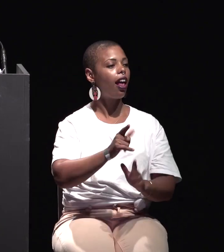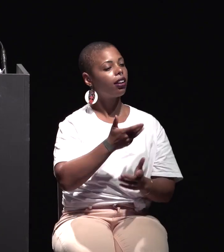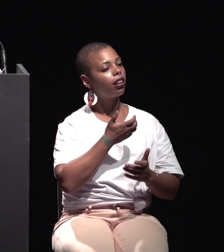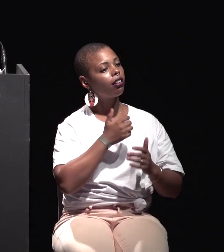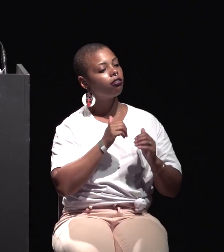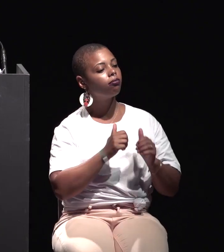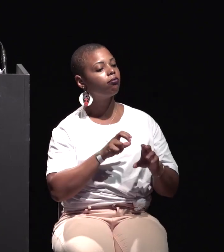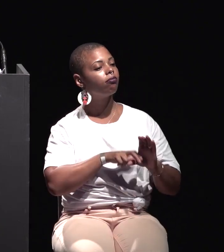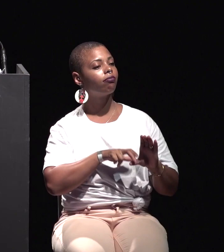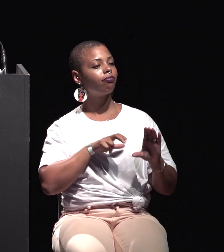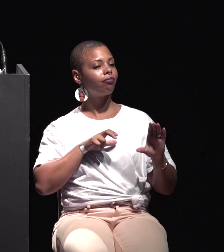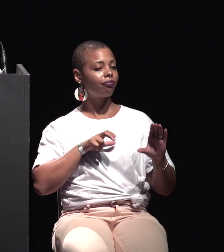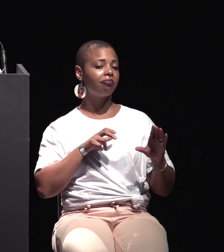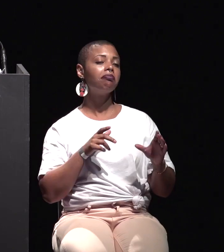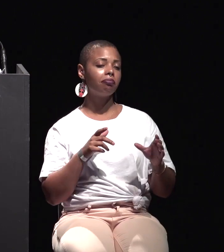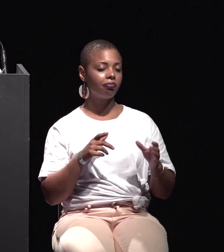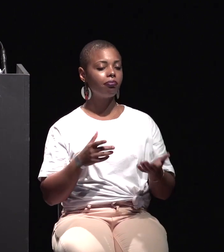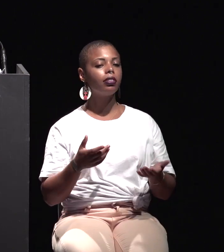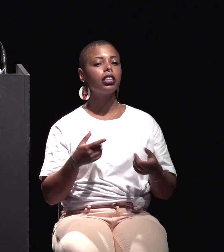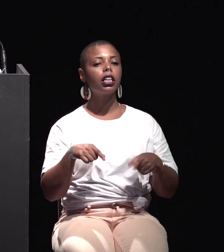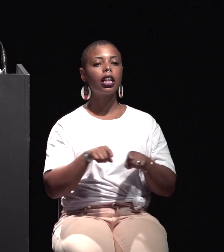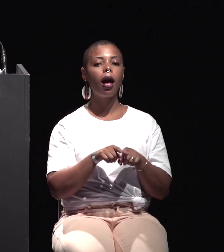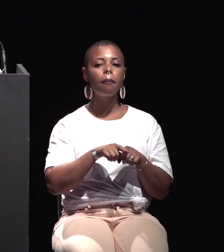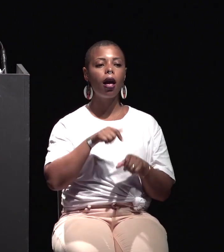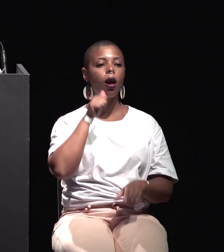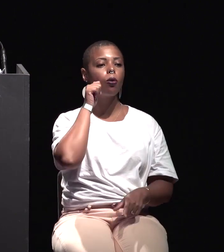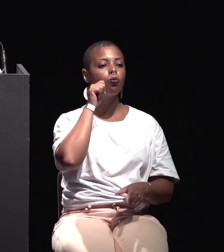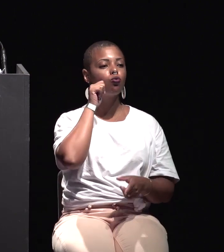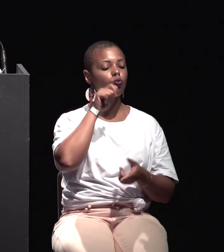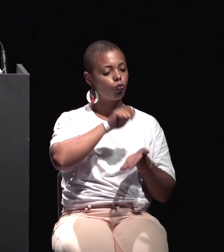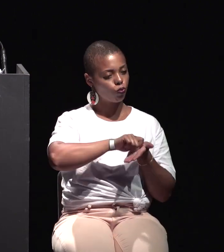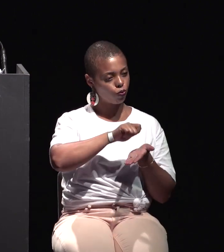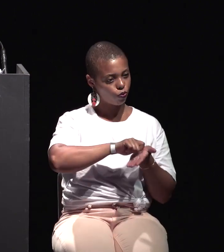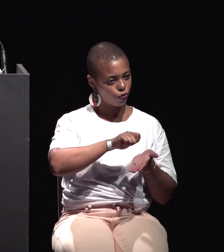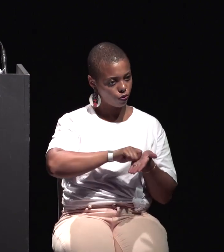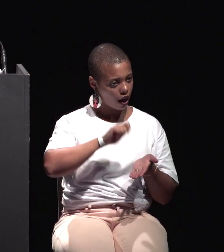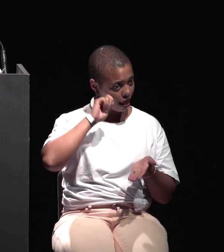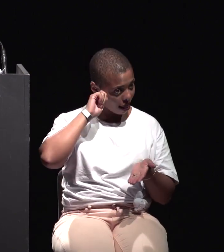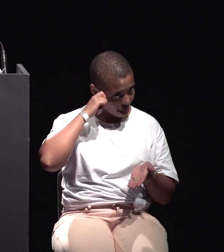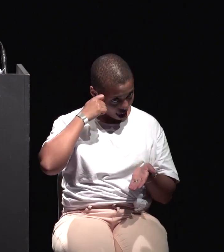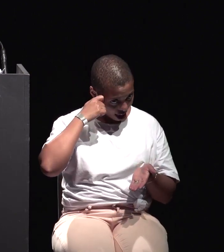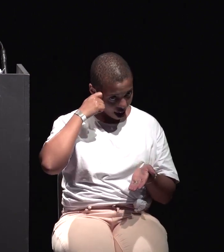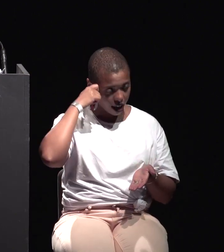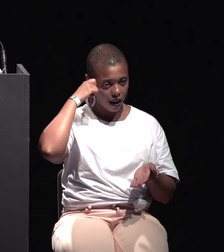brasileiras. E as autoras negras